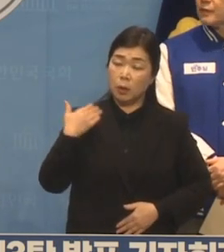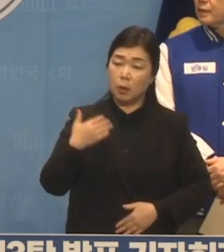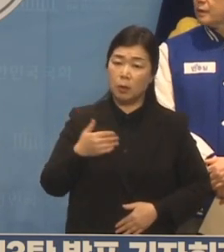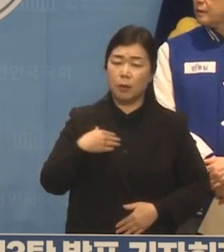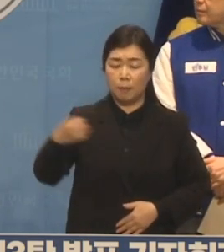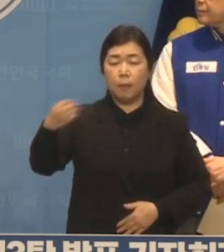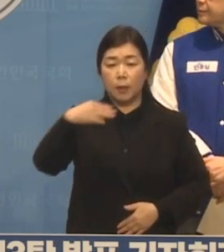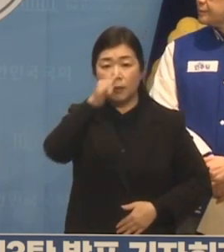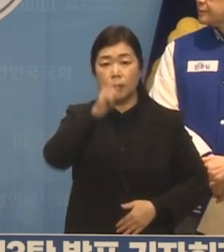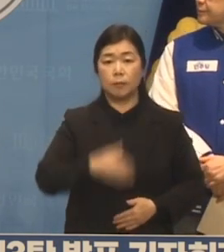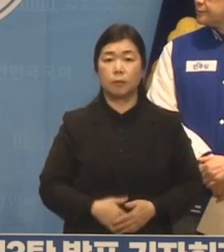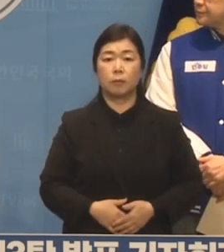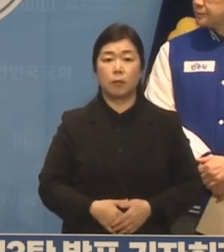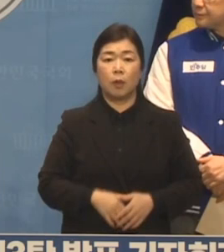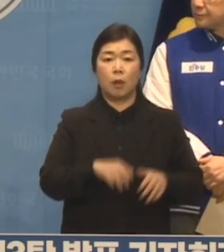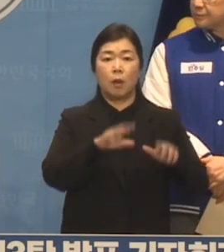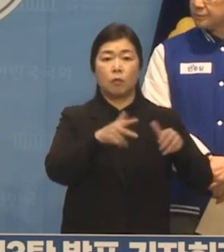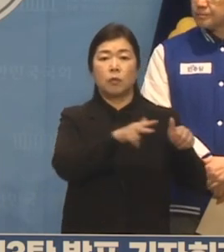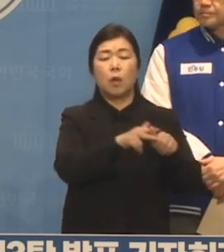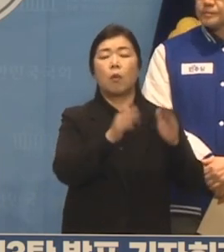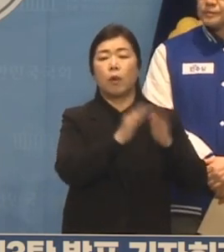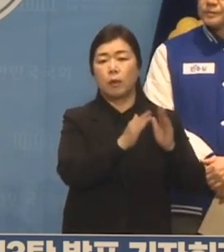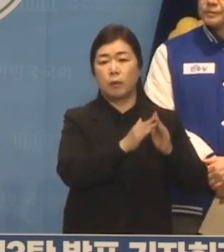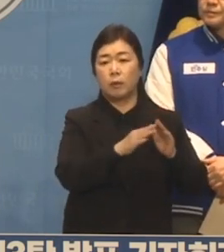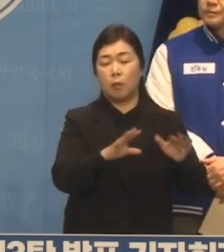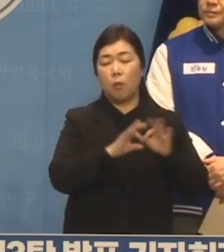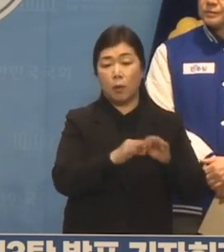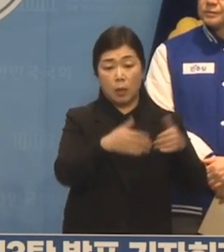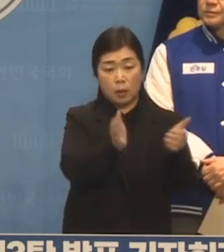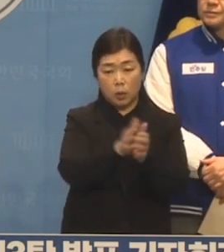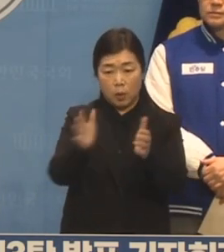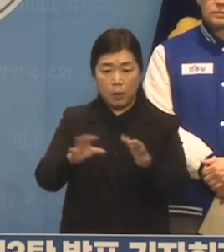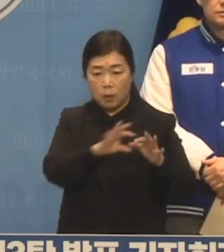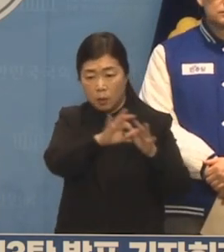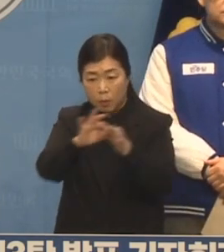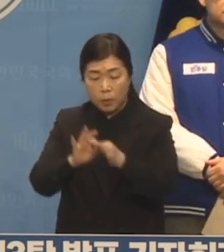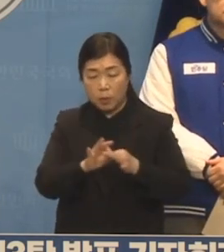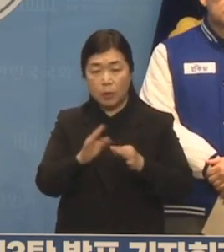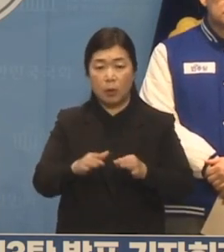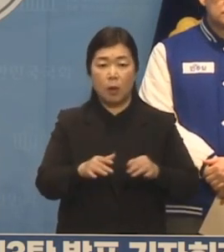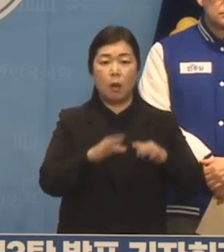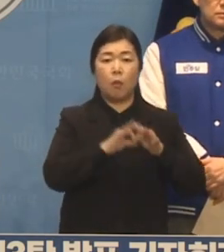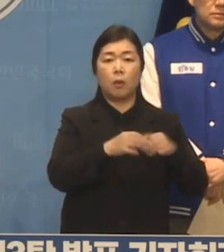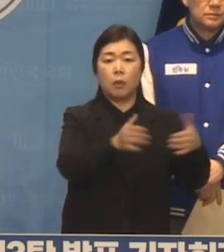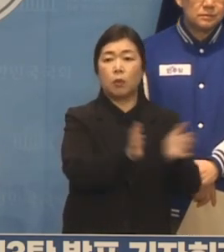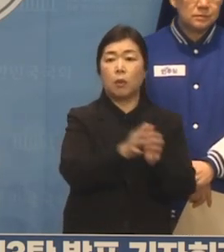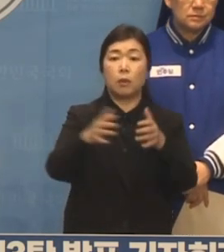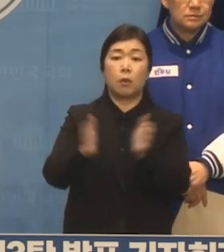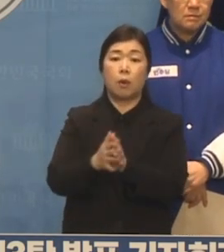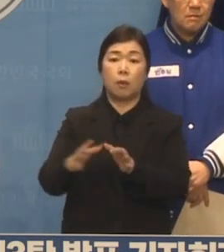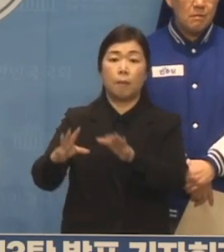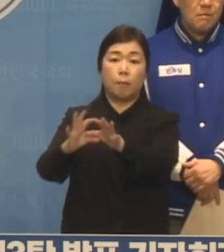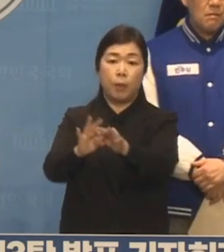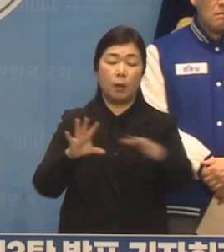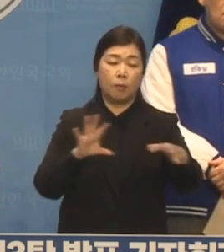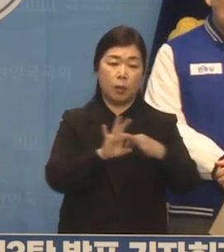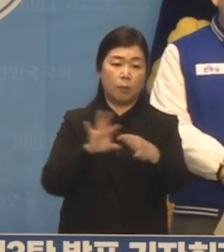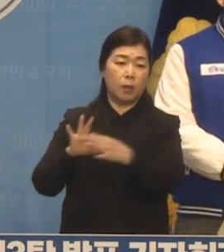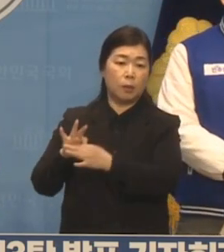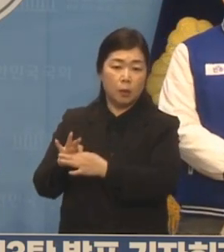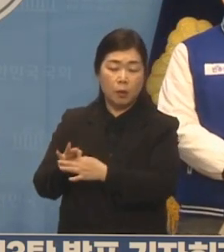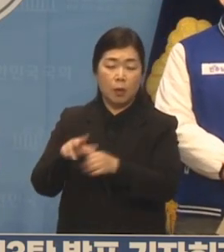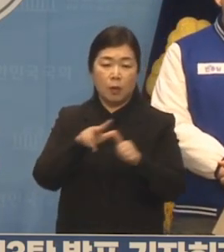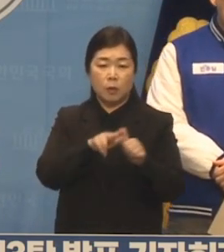말을 했습니다. 국정원은 관계기관과 협력을 통해 선거철